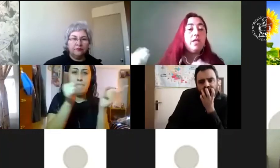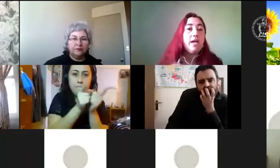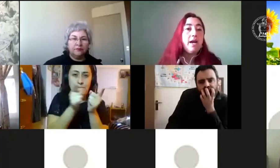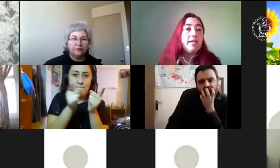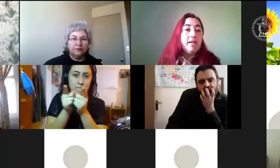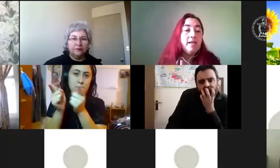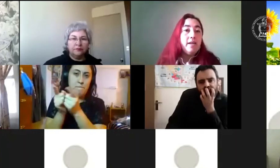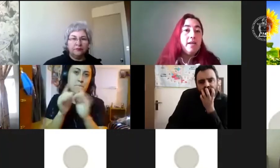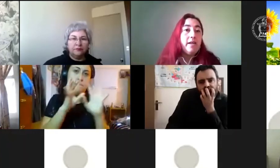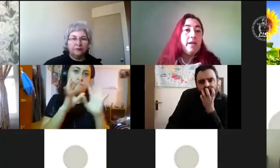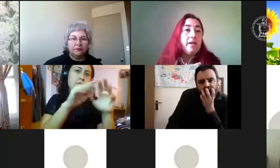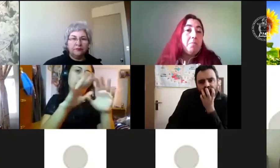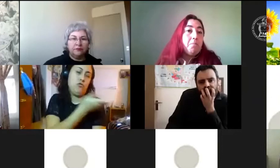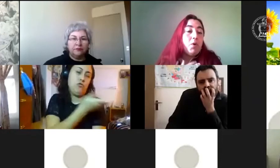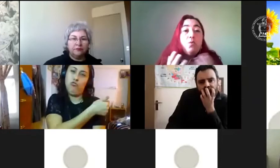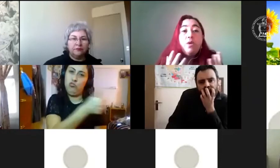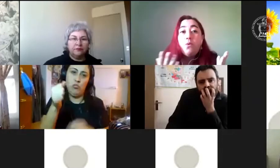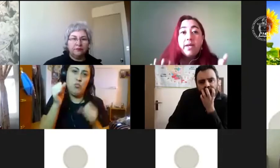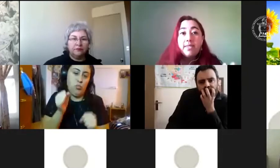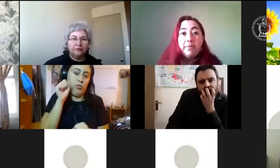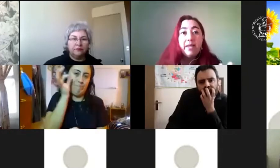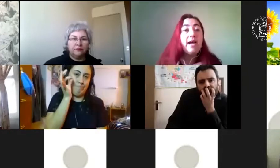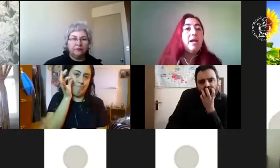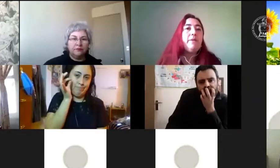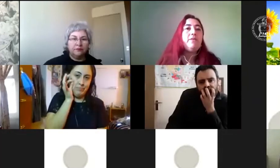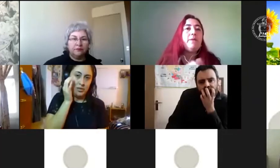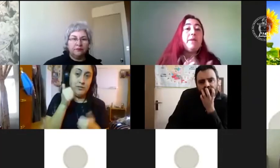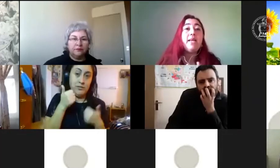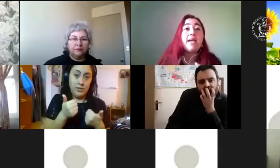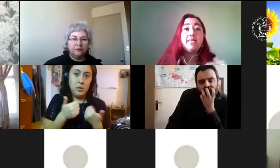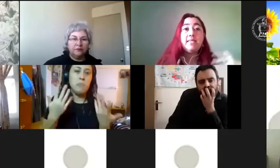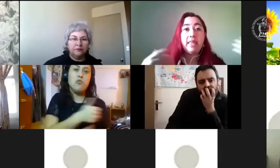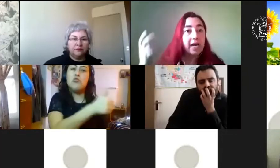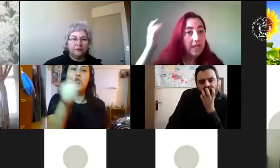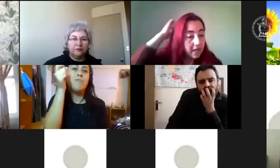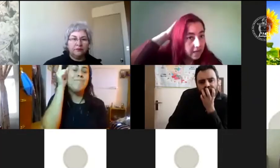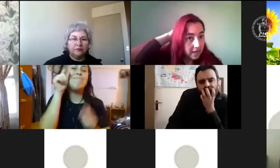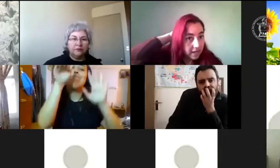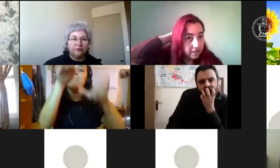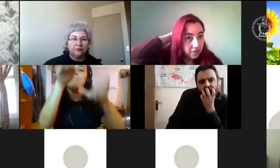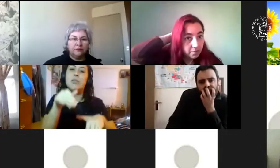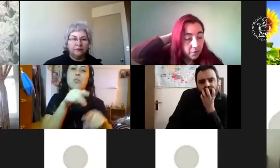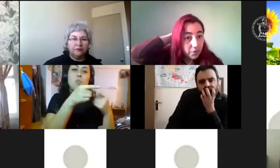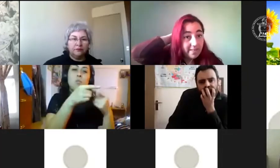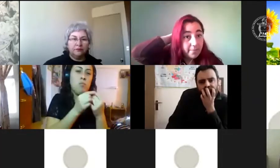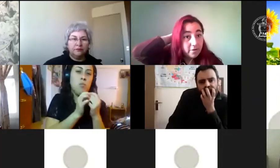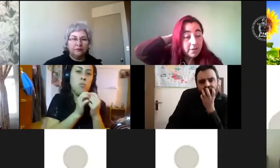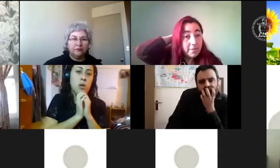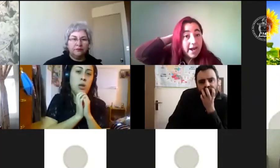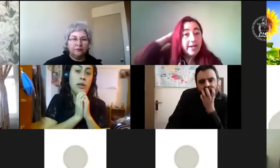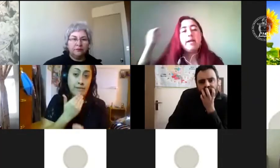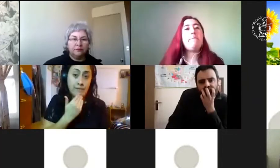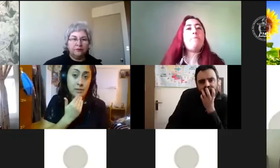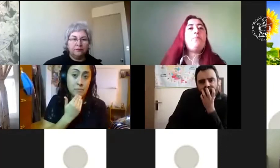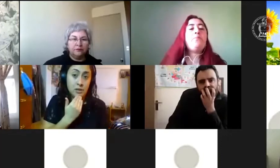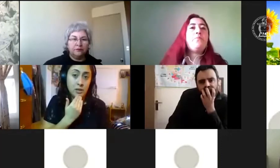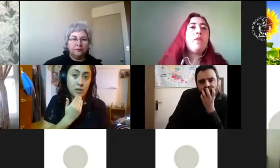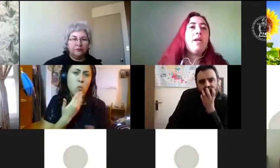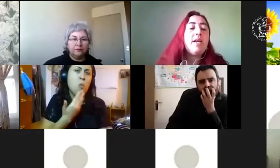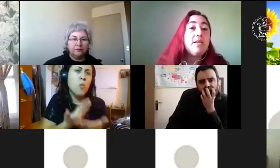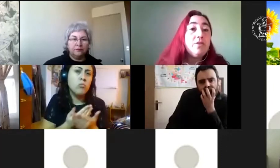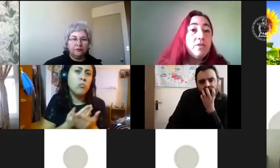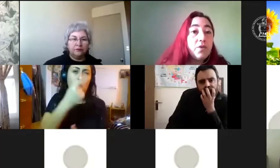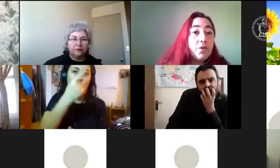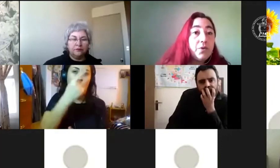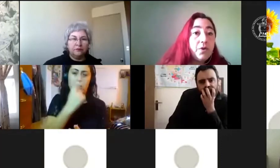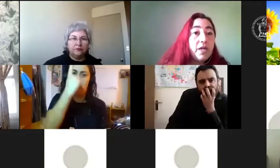cursos tengan un lenguaje similar, pero también la cantidad es una vez por semana. En